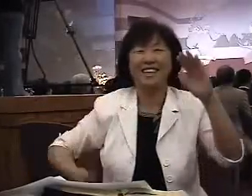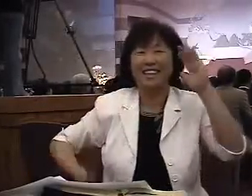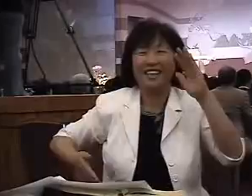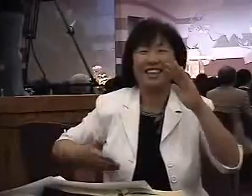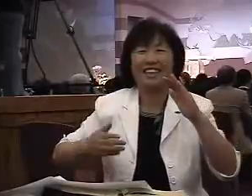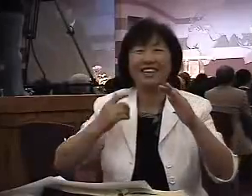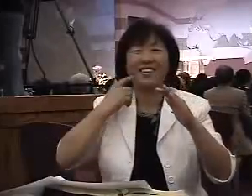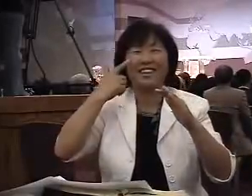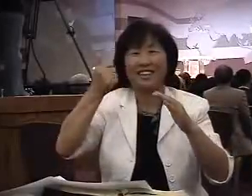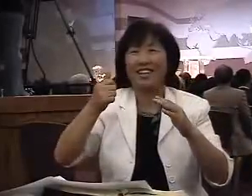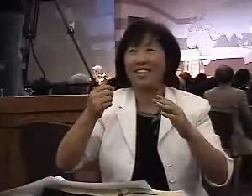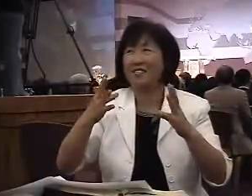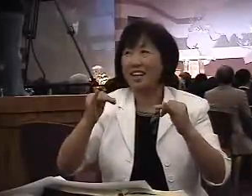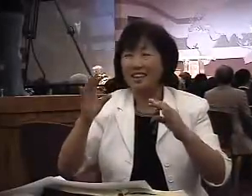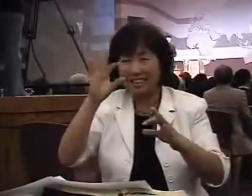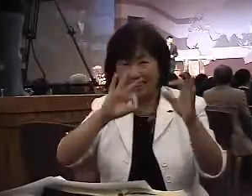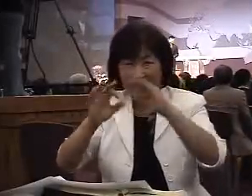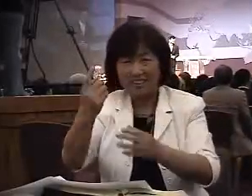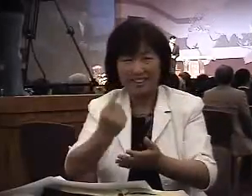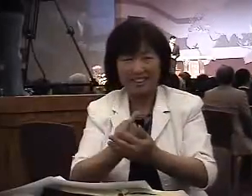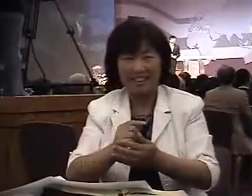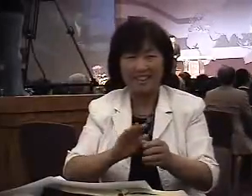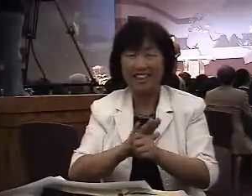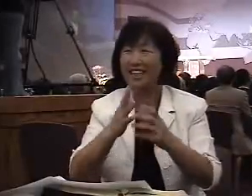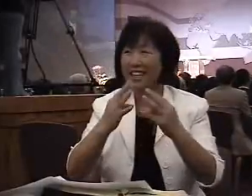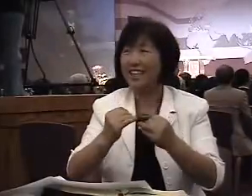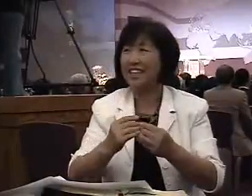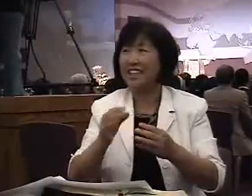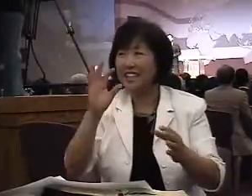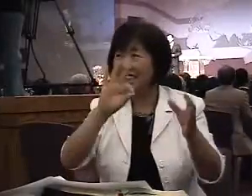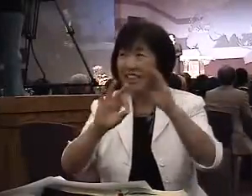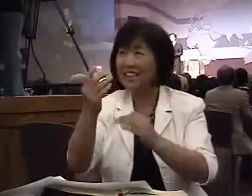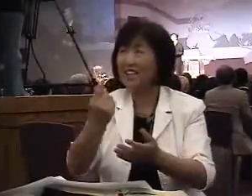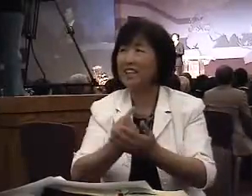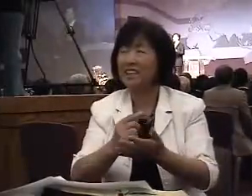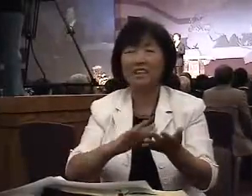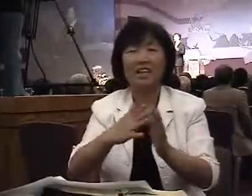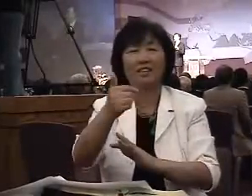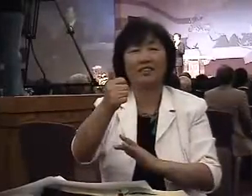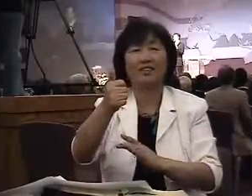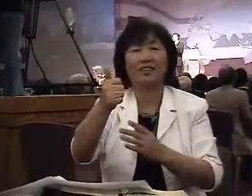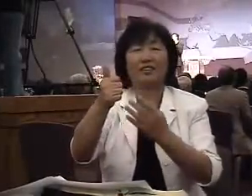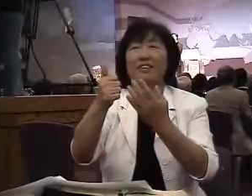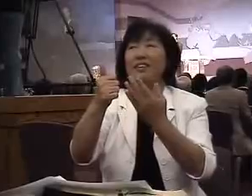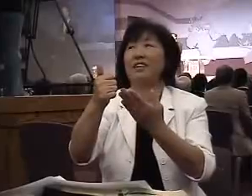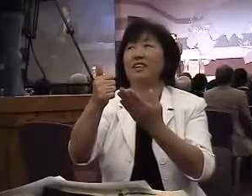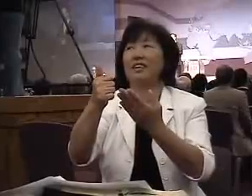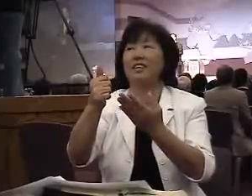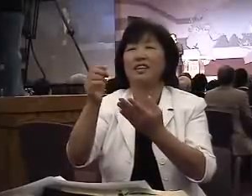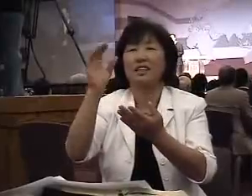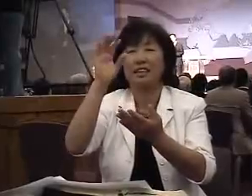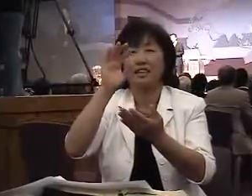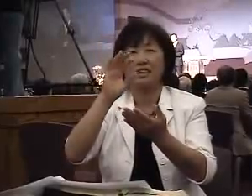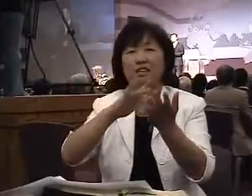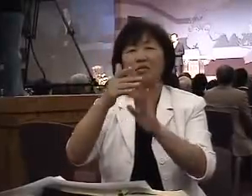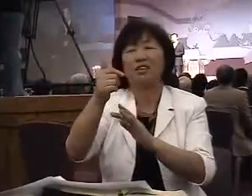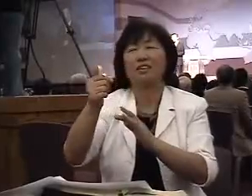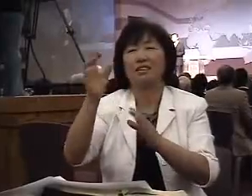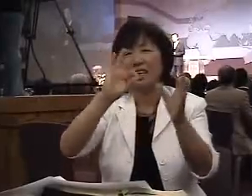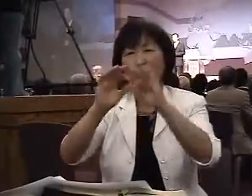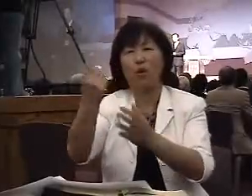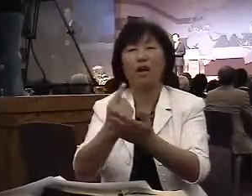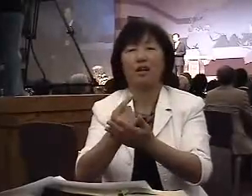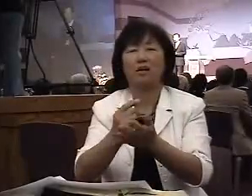정말 사랑이 많나 많이 찾아오는데 여러분, 예수님께서 찾아오는 아이들을 막지